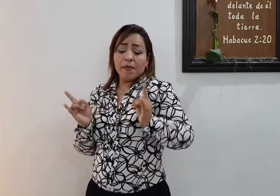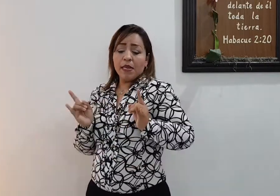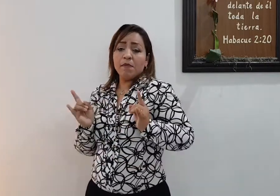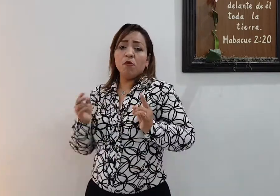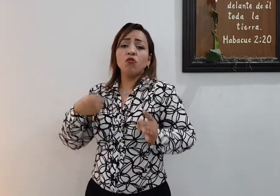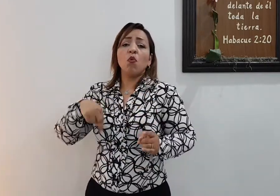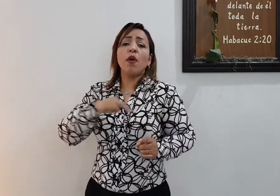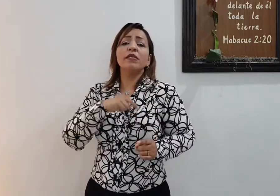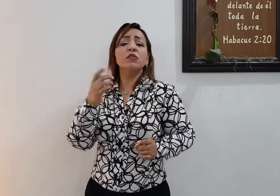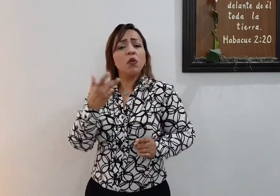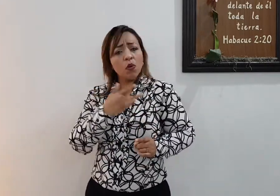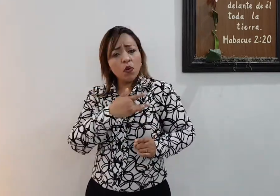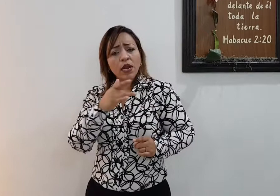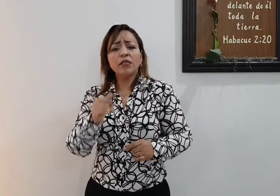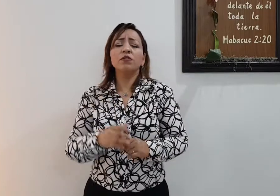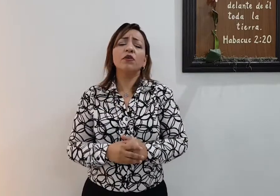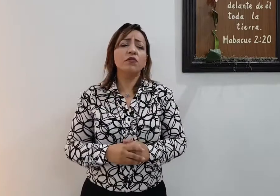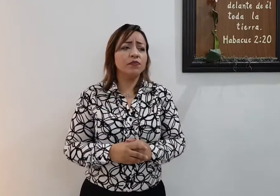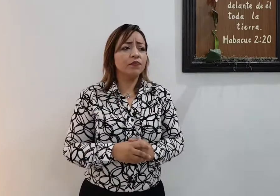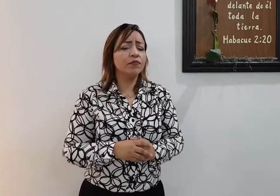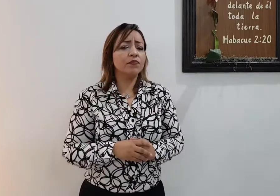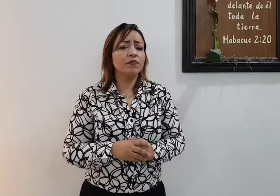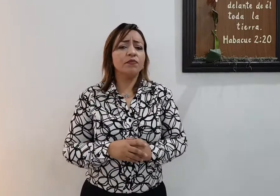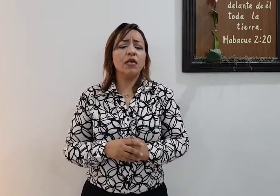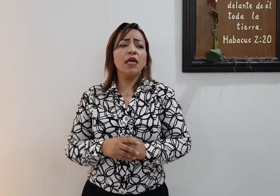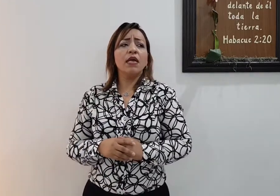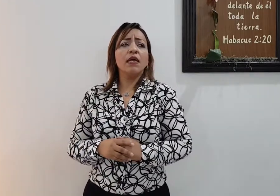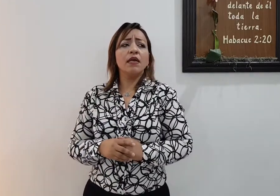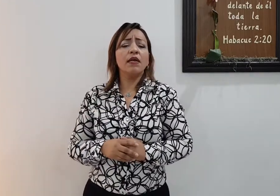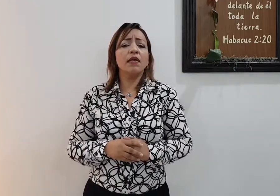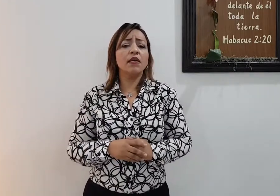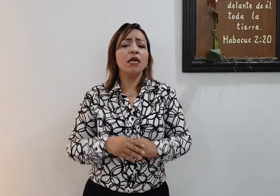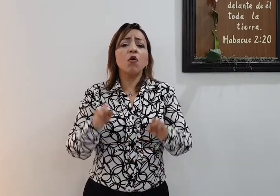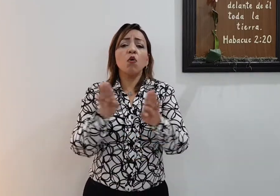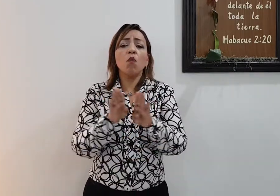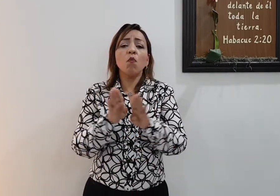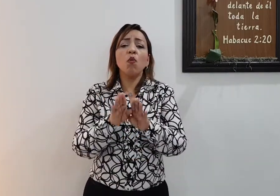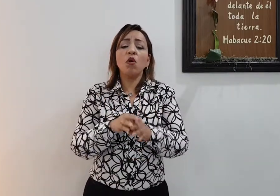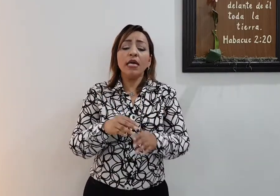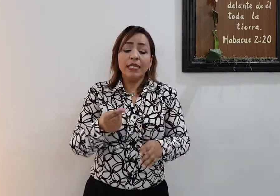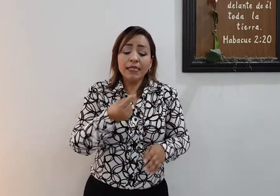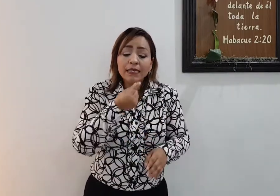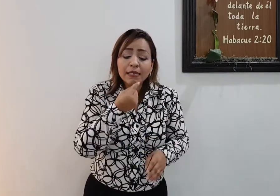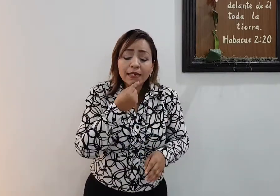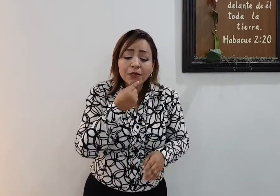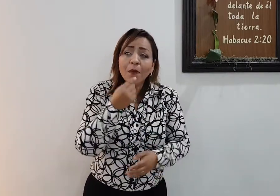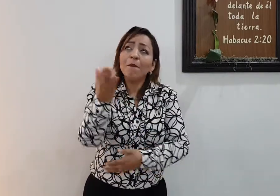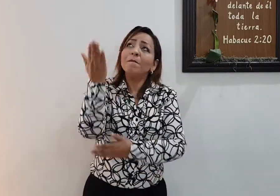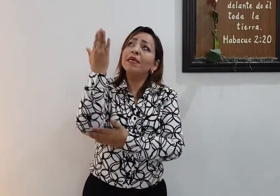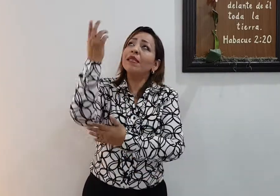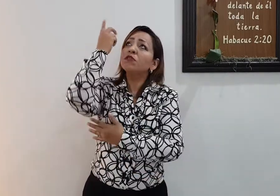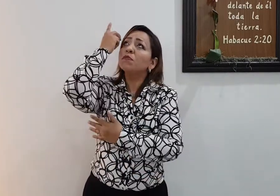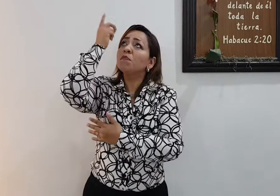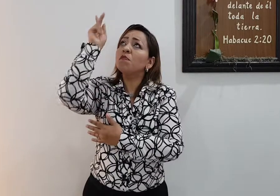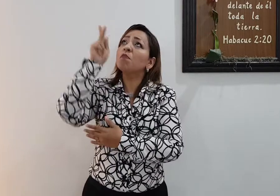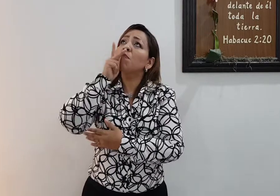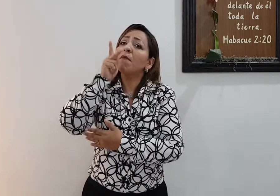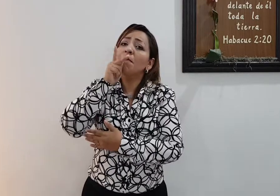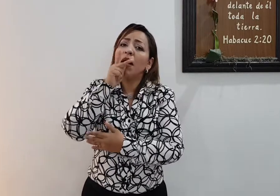nuestros asuntos. Estamos pidiendo como el niño al papá: ayúdame con esto que se me hace enorme. ¿Y qué era para el papá